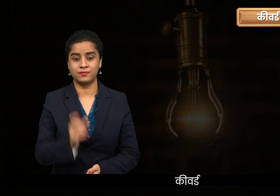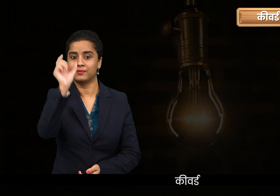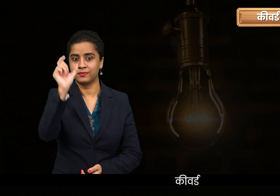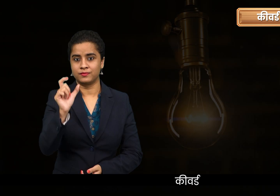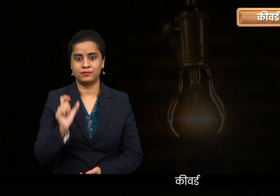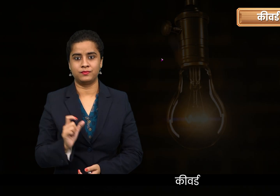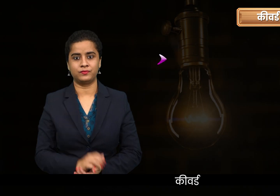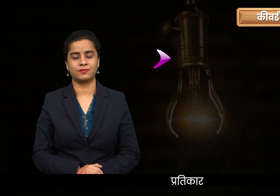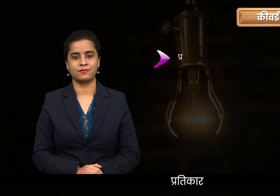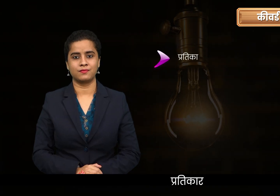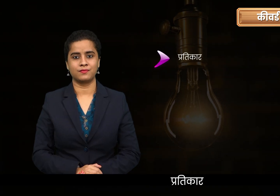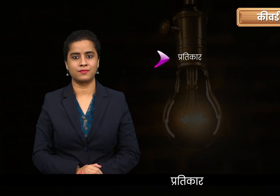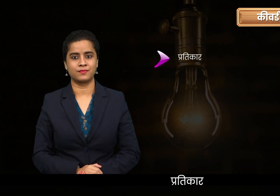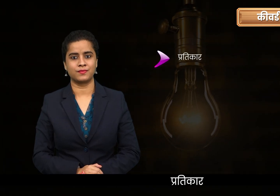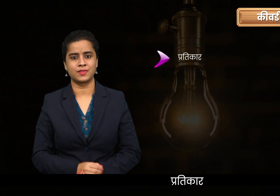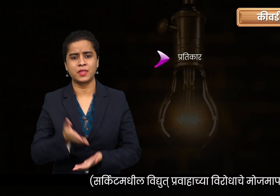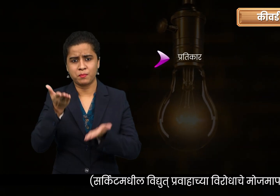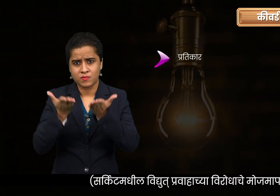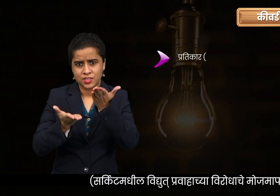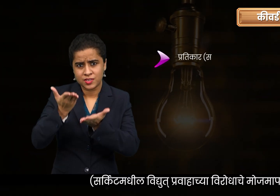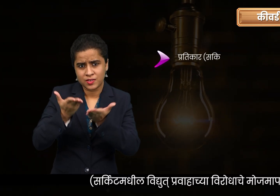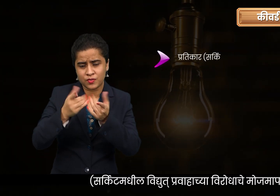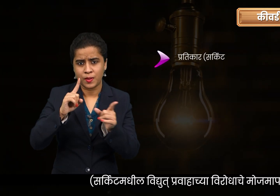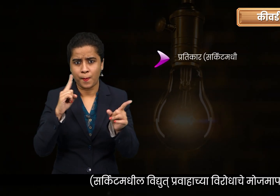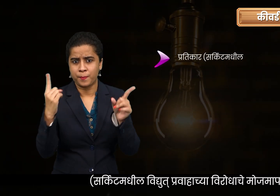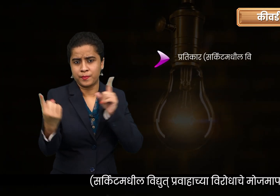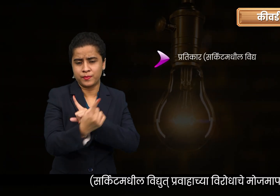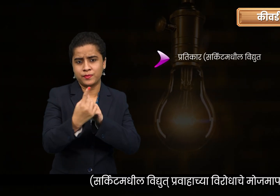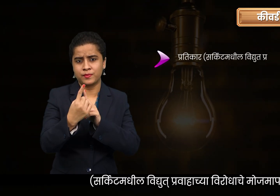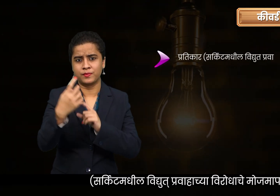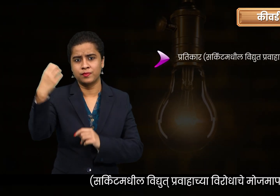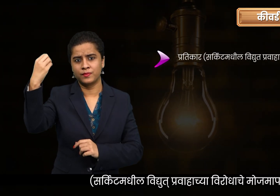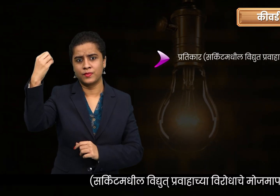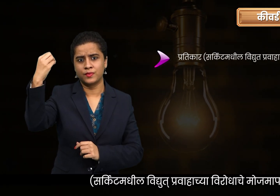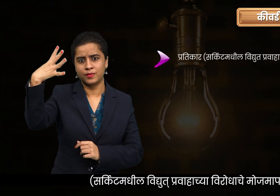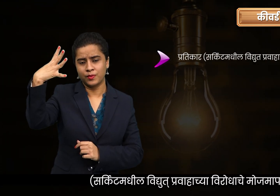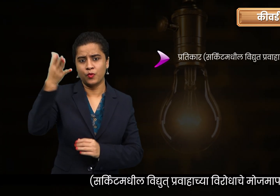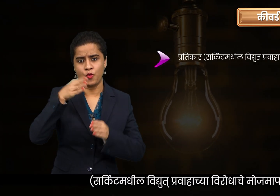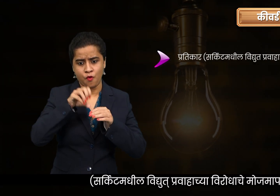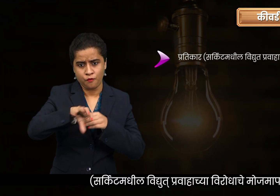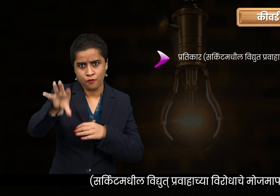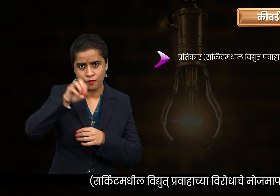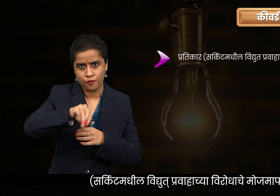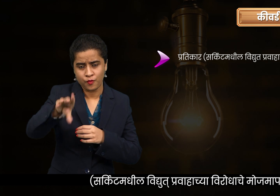महत्त्वाचे शब्द: प्रतिकार, सर्किटमधील विद्युत प्रवाहाच्या विरोधाचे मोजमाप.